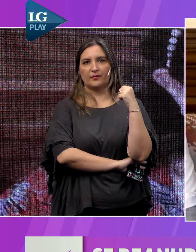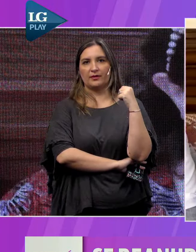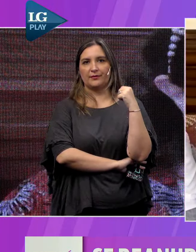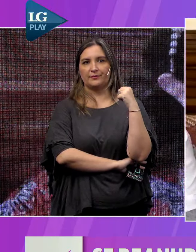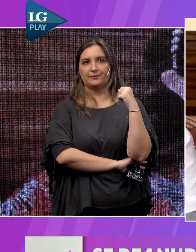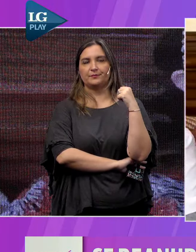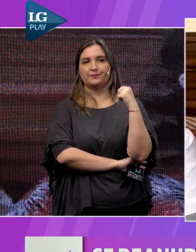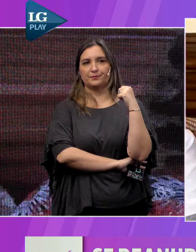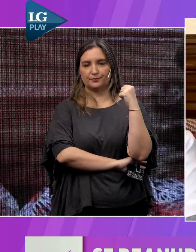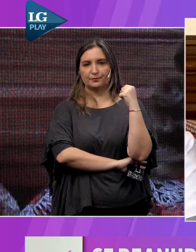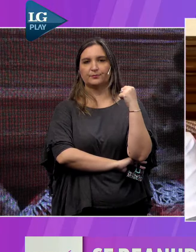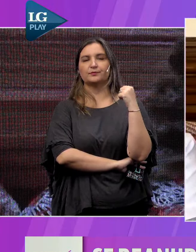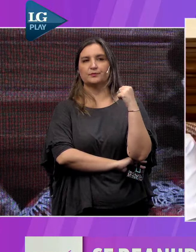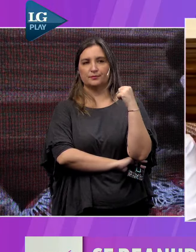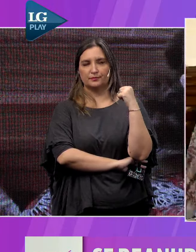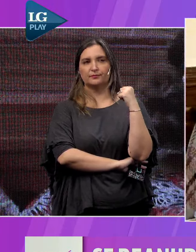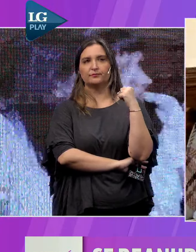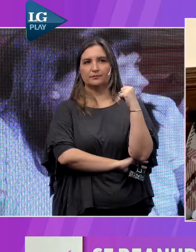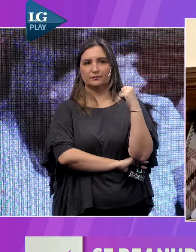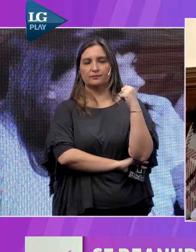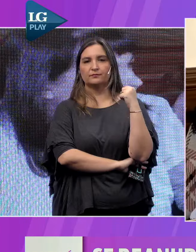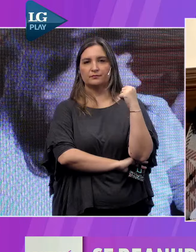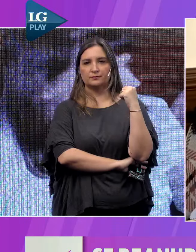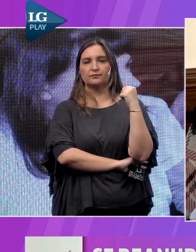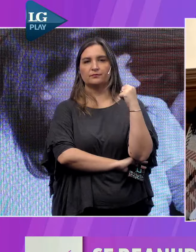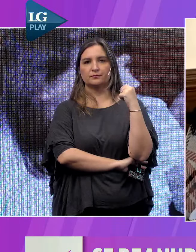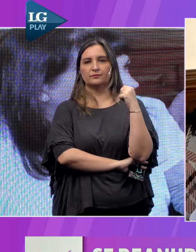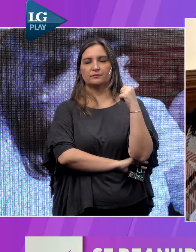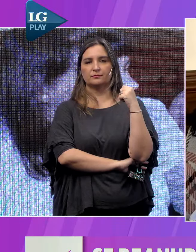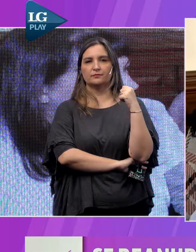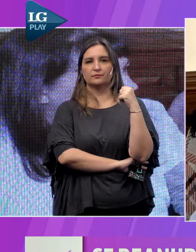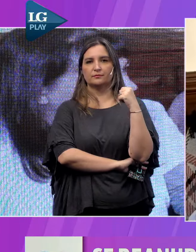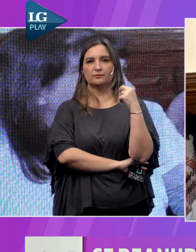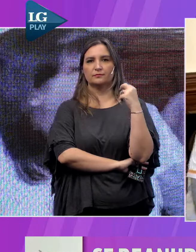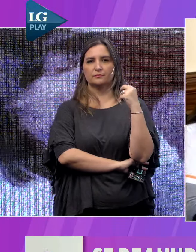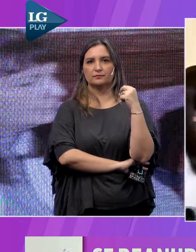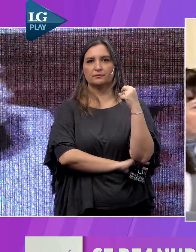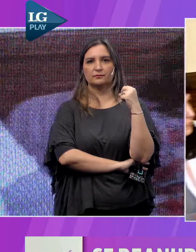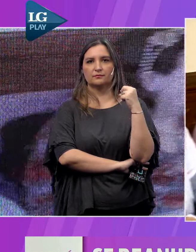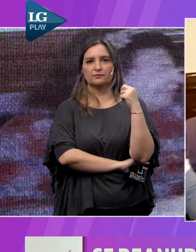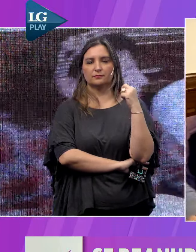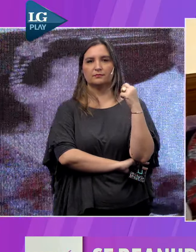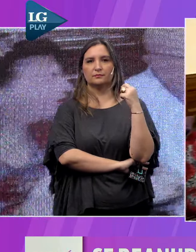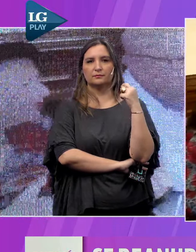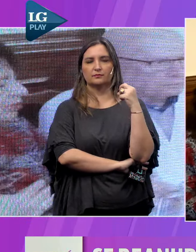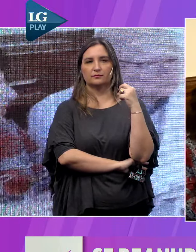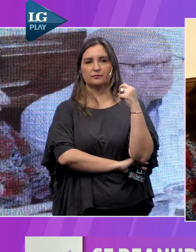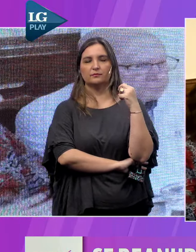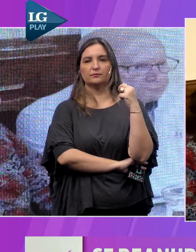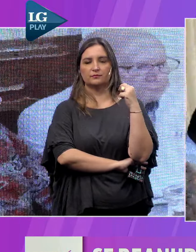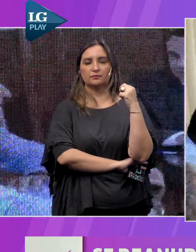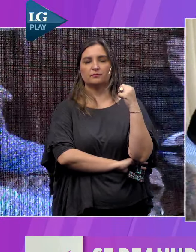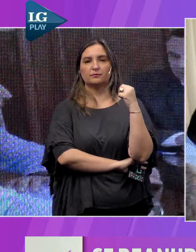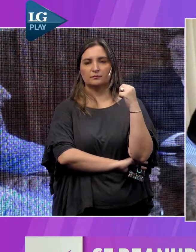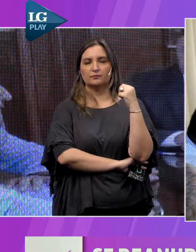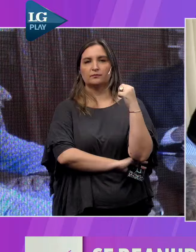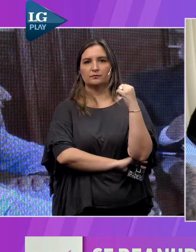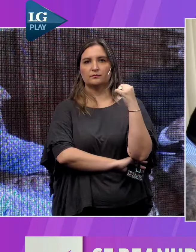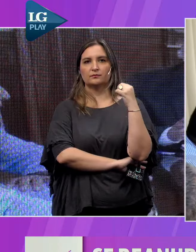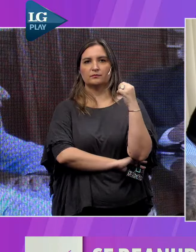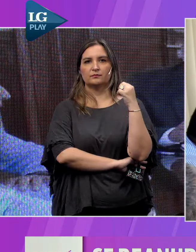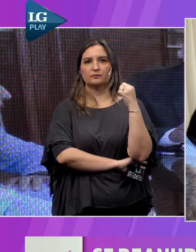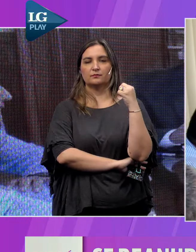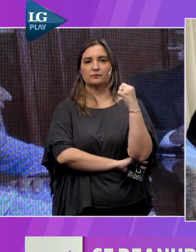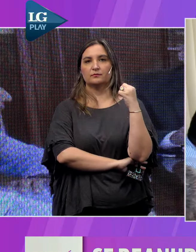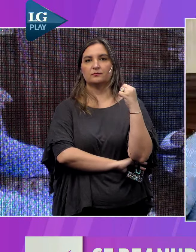en comedores, en barrios, en el Gran San Miguel de Tucumán, en la capital, en el interior, a través del desarrollo